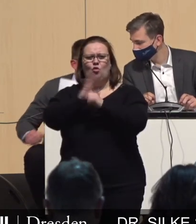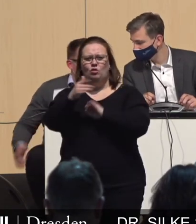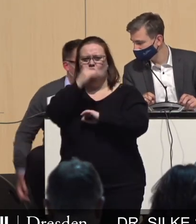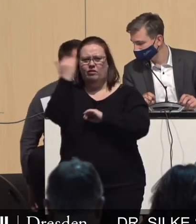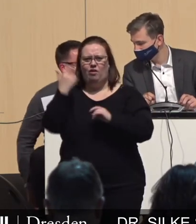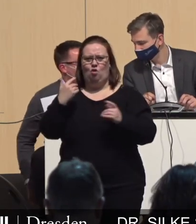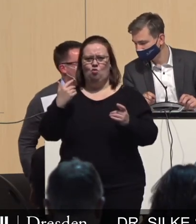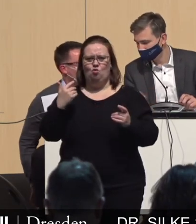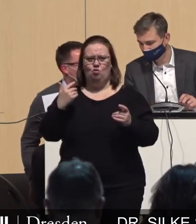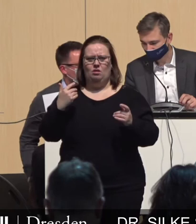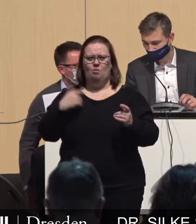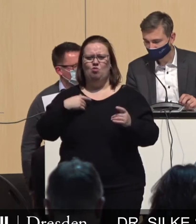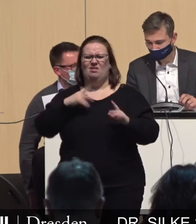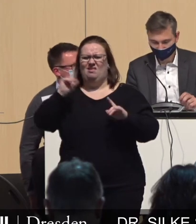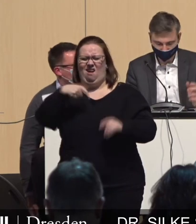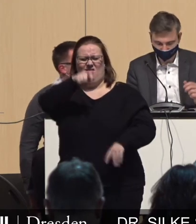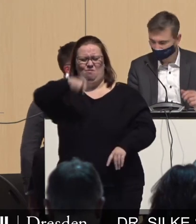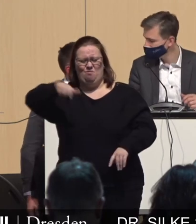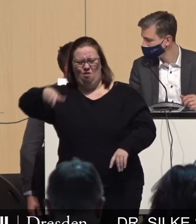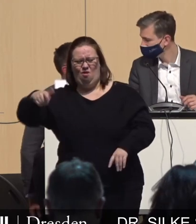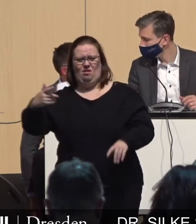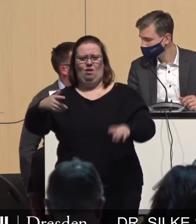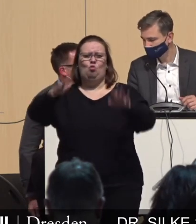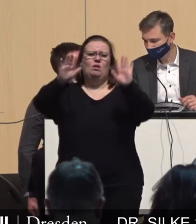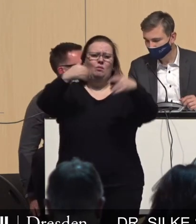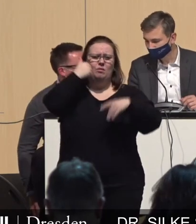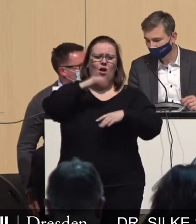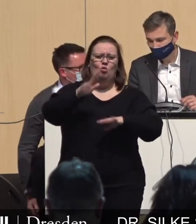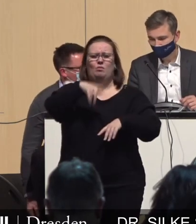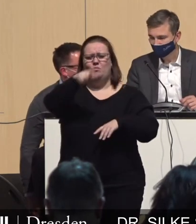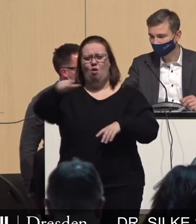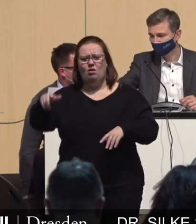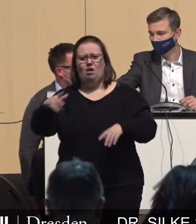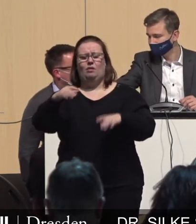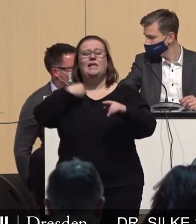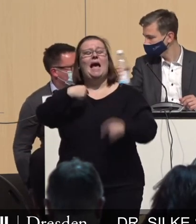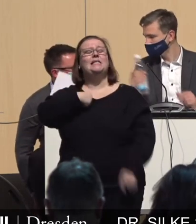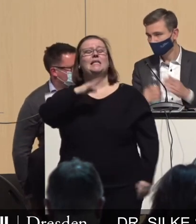Sie können keinem Bürger, oder tun Sie das bitte, Sie können,